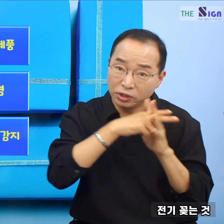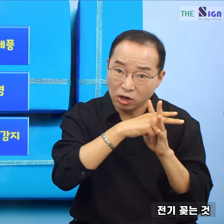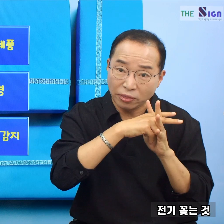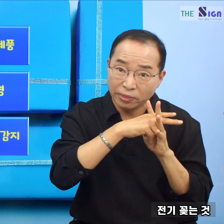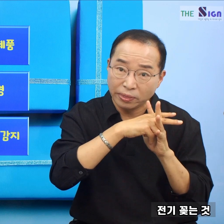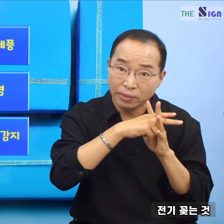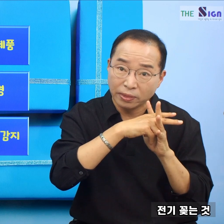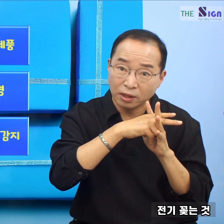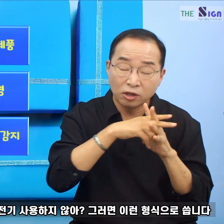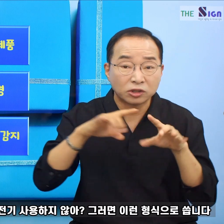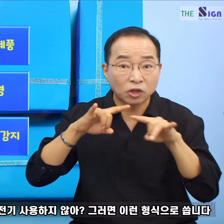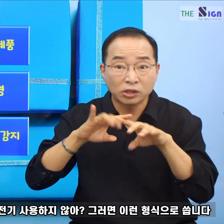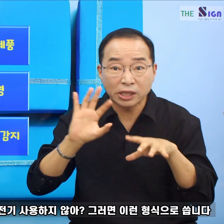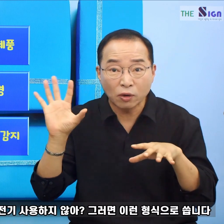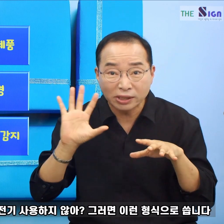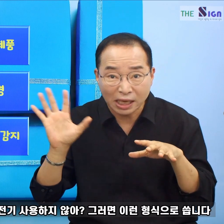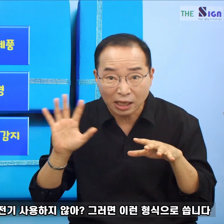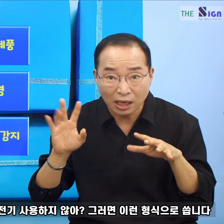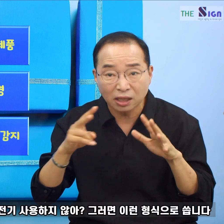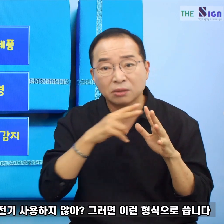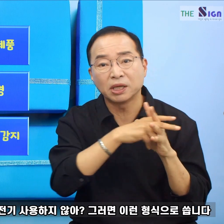것. 전기 사용하지 않아? 그러면